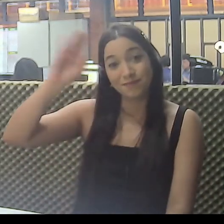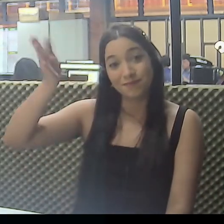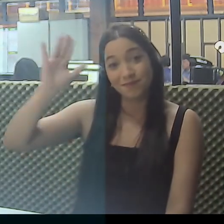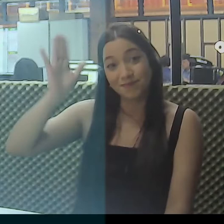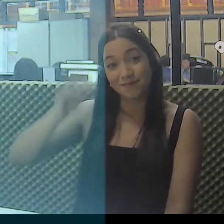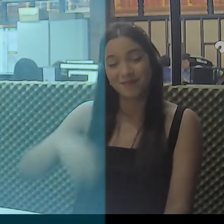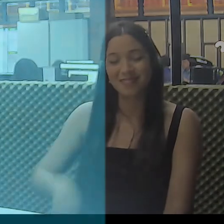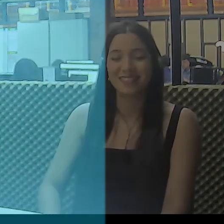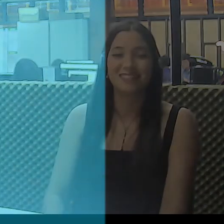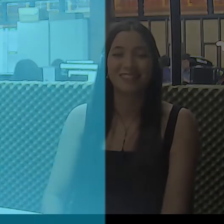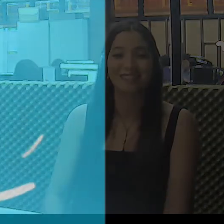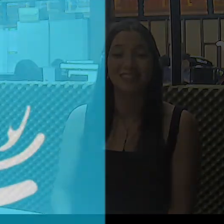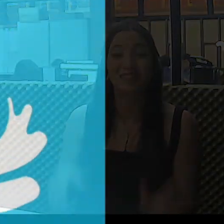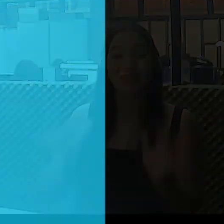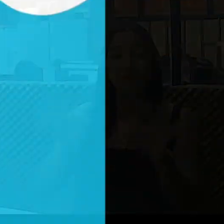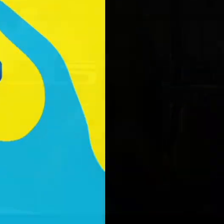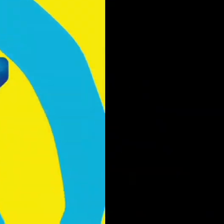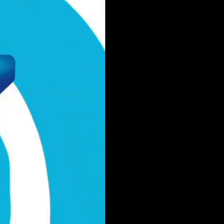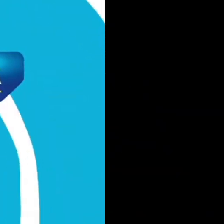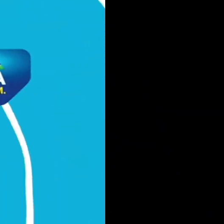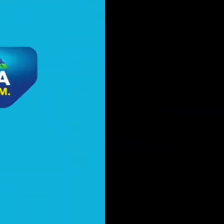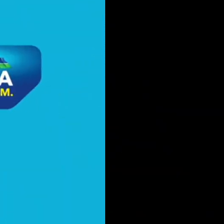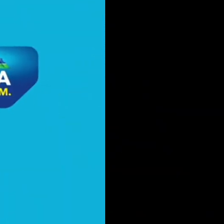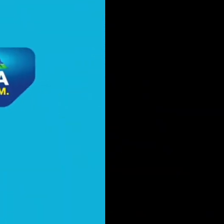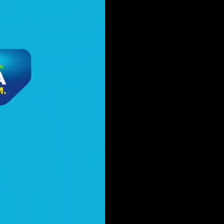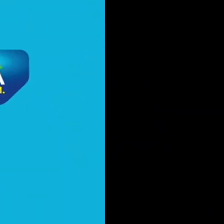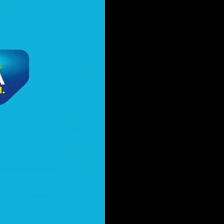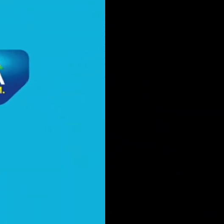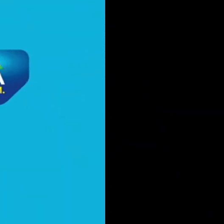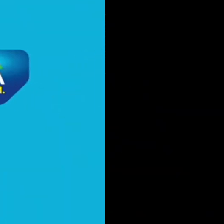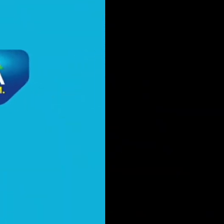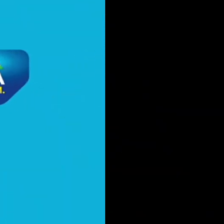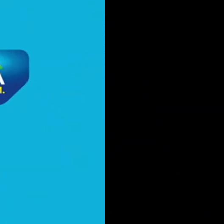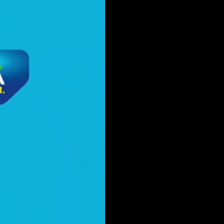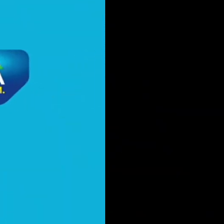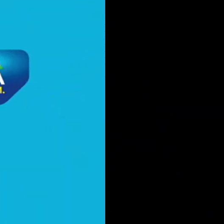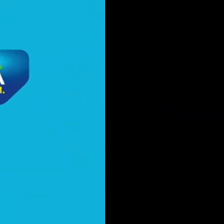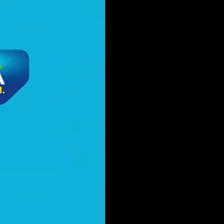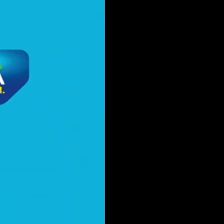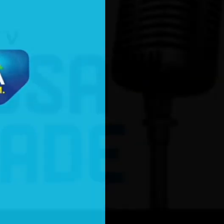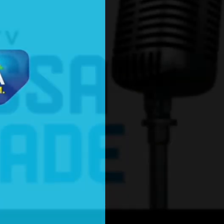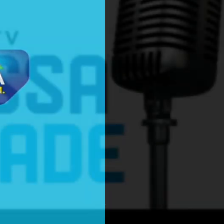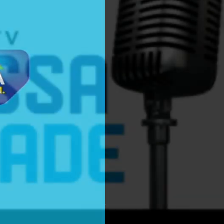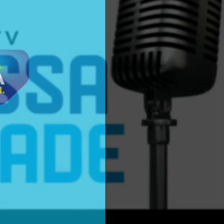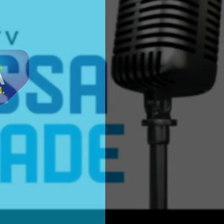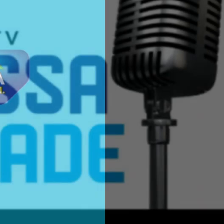próxima. Fica por aqui mais uma edição do programa da Rádio Nossa Cidade.